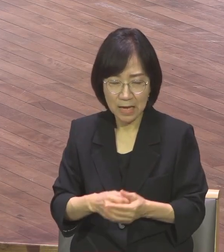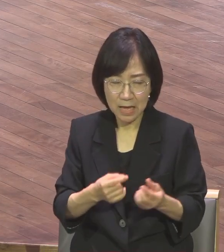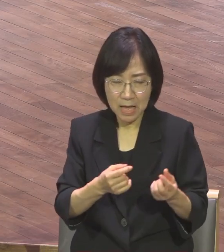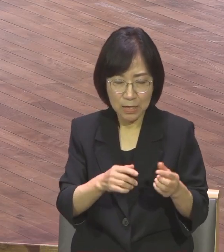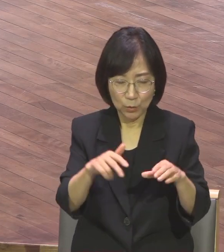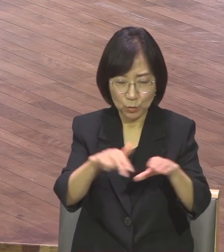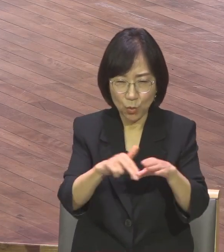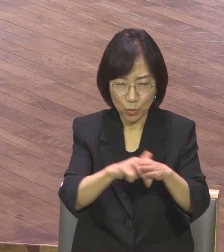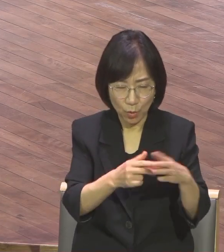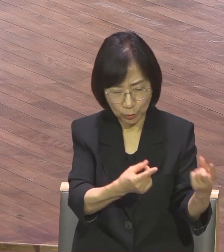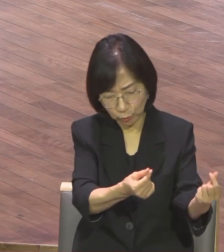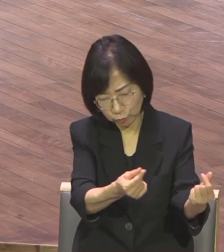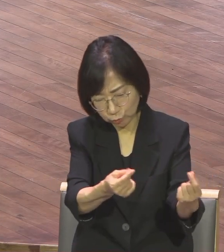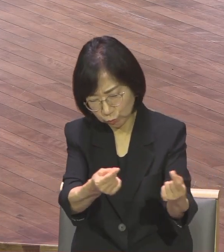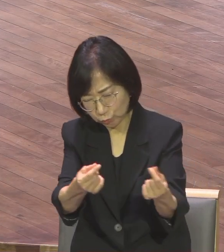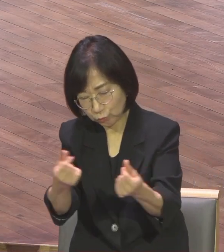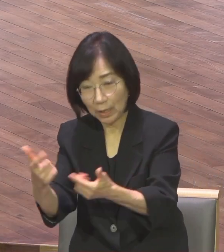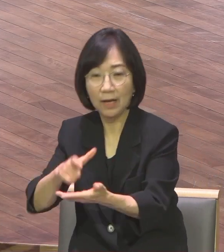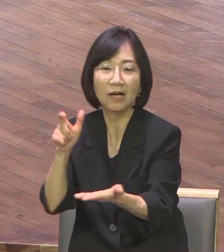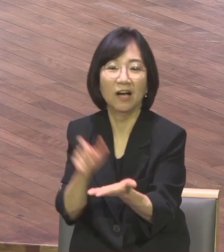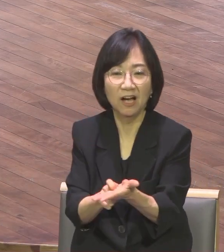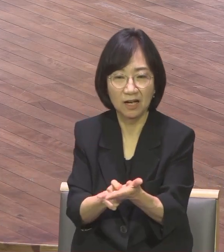있다.